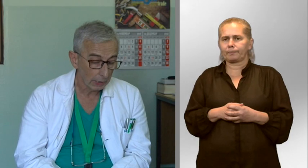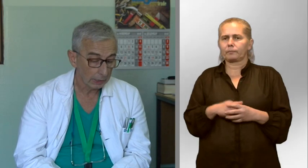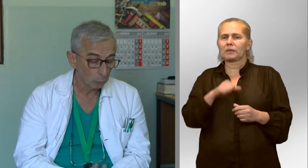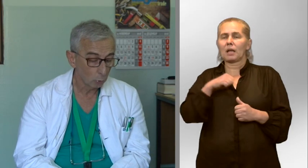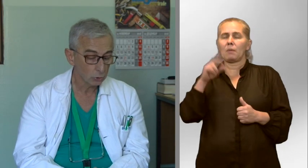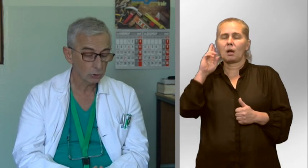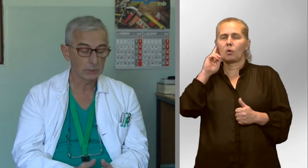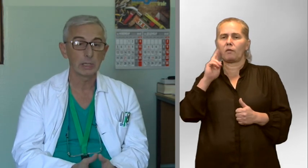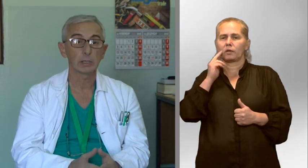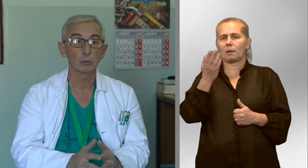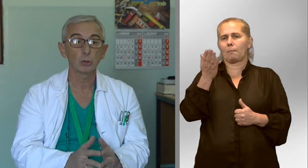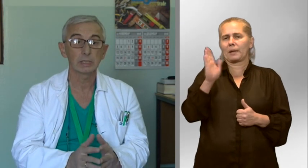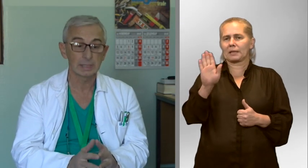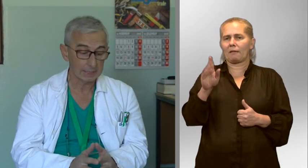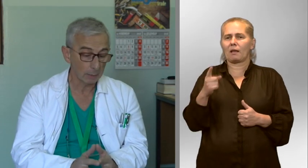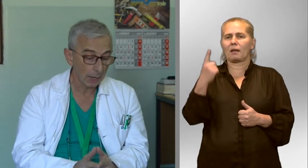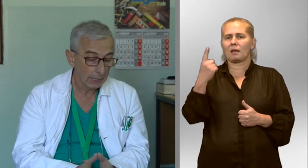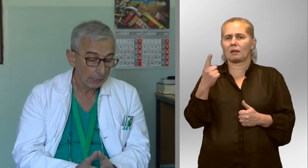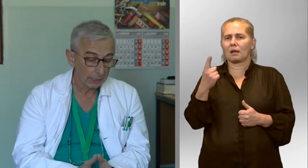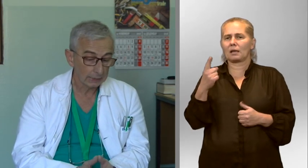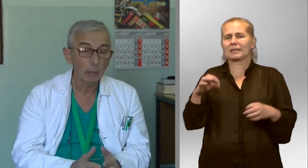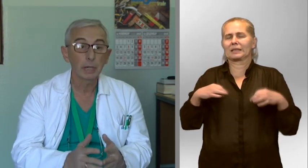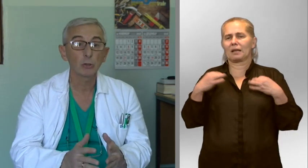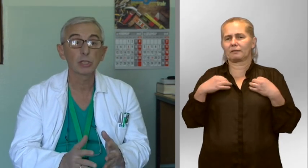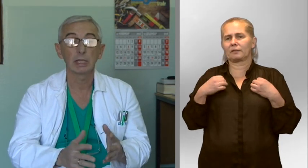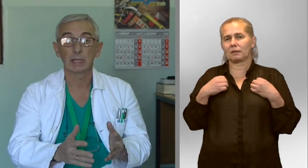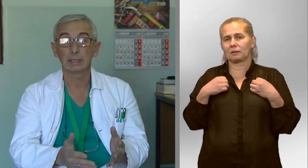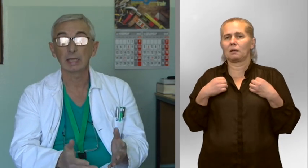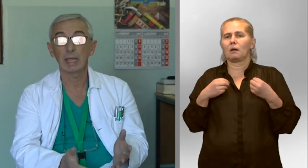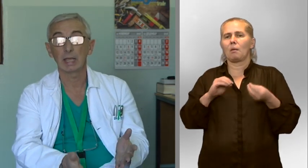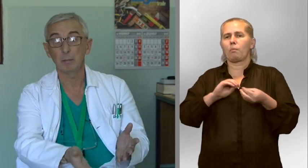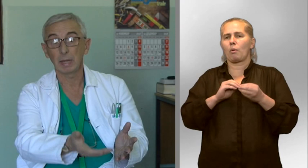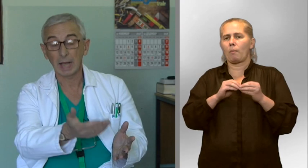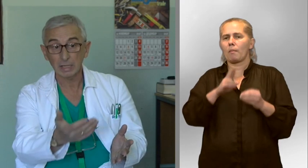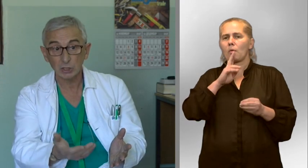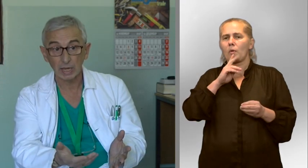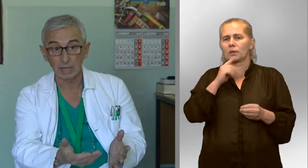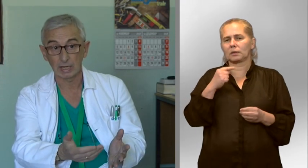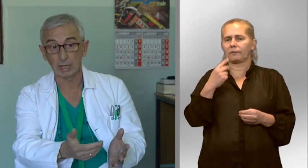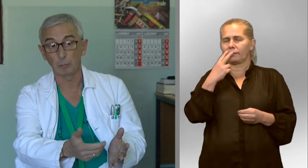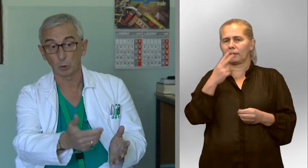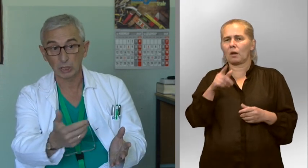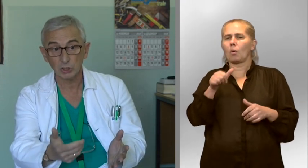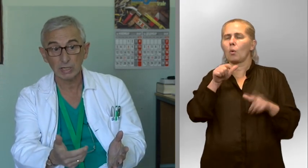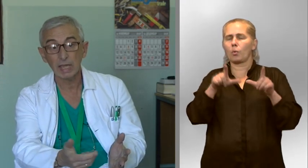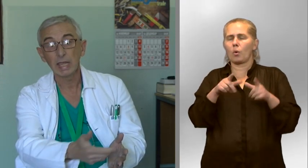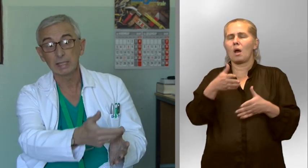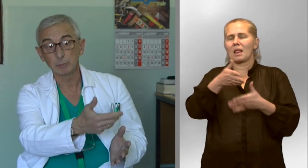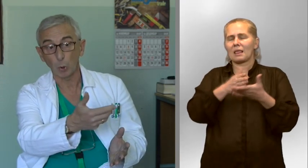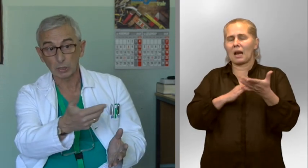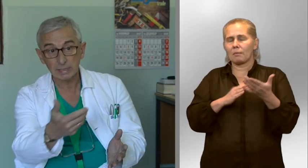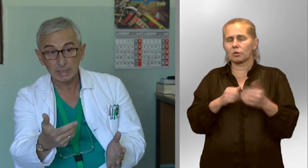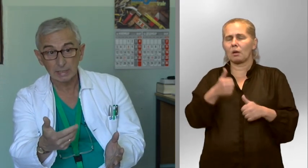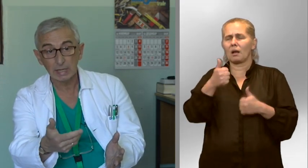potpunoj nemogućnosti slušnog sistema da prenosi te mehaničke podražaje